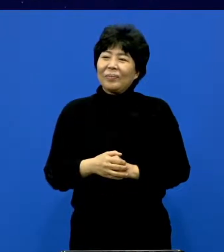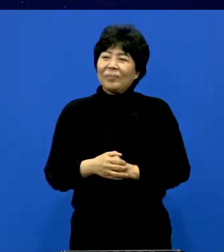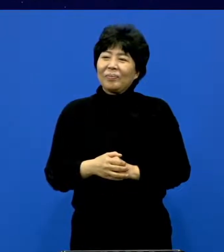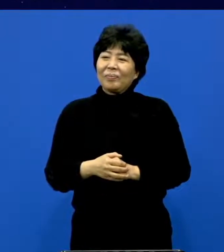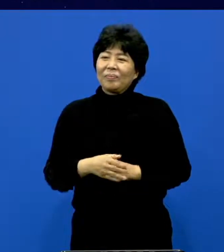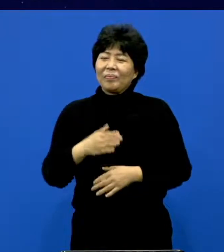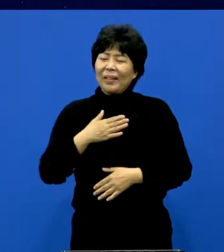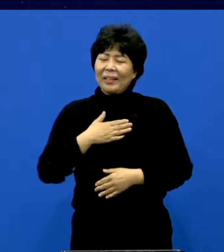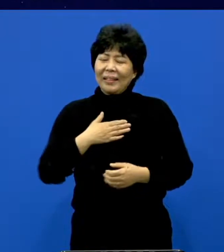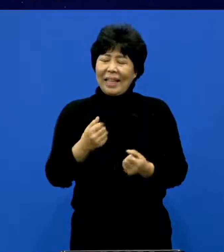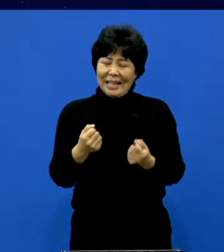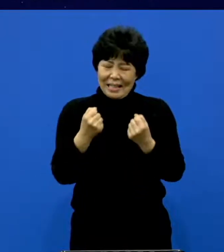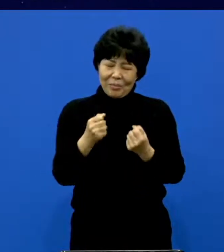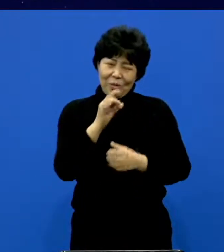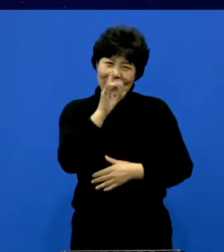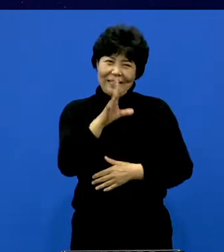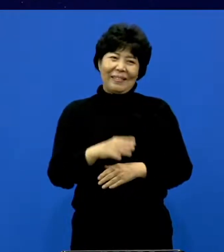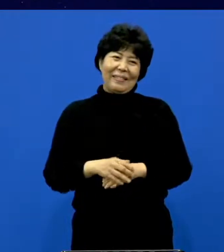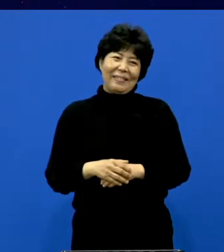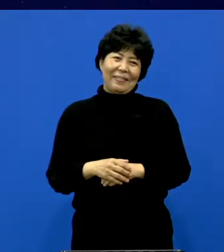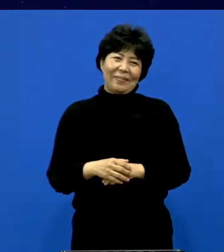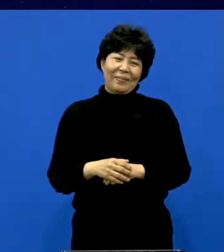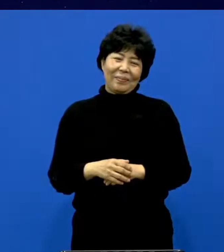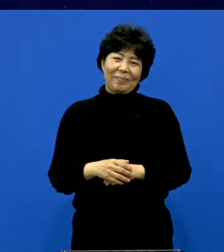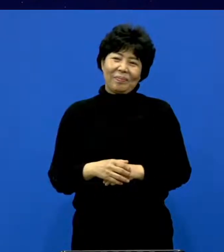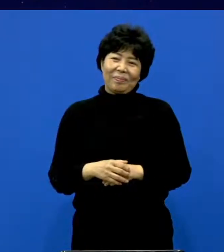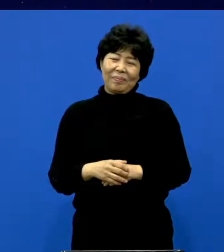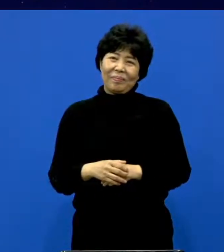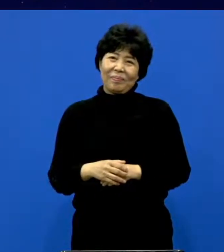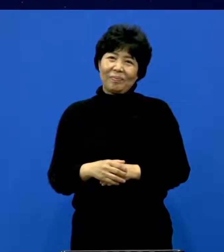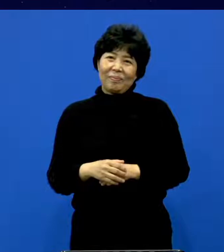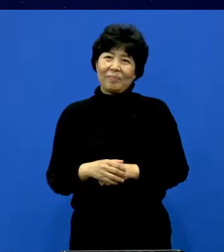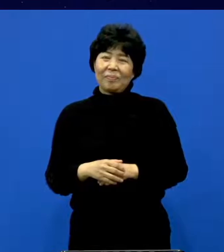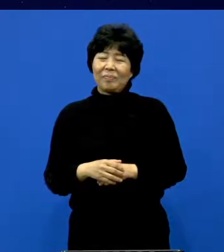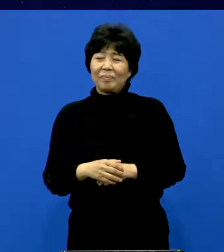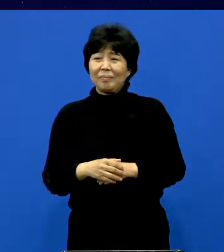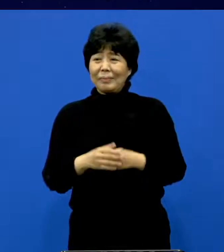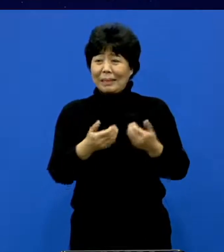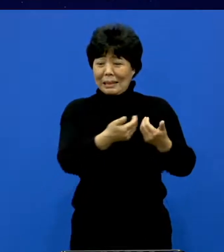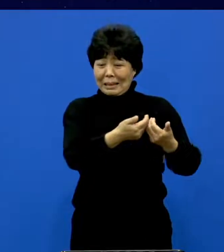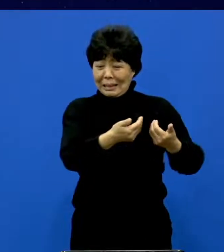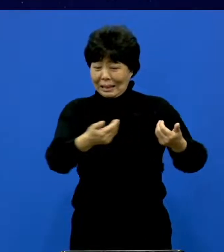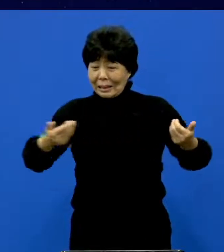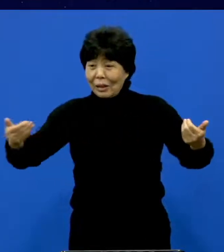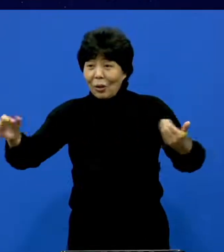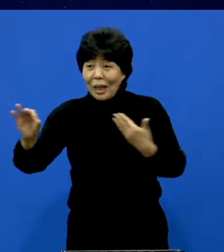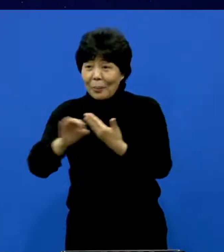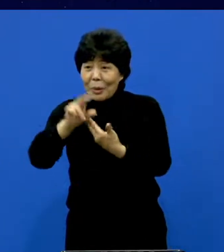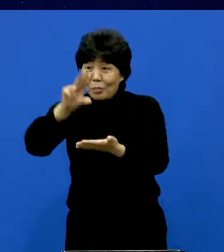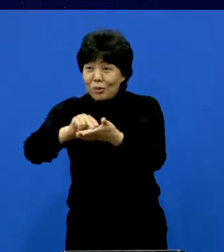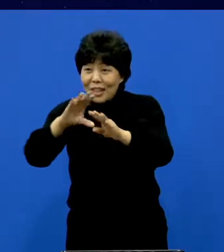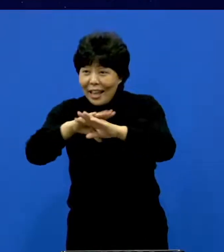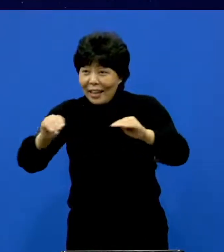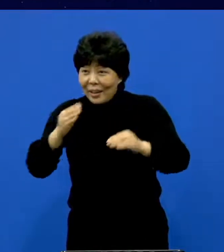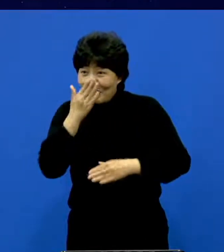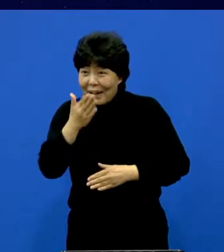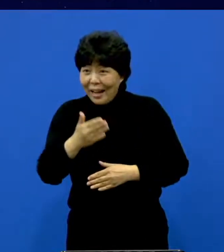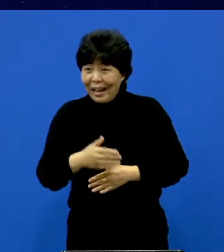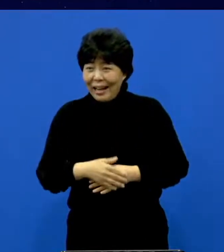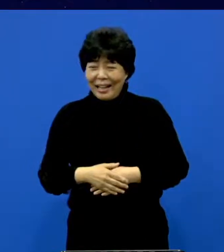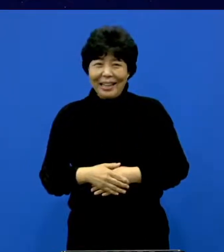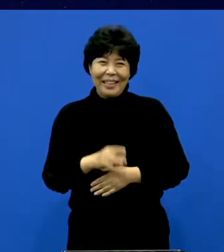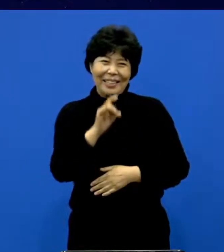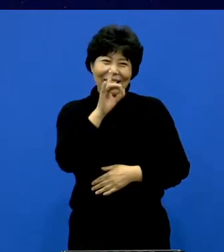내 힘으로는 안 돼요. 그걸 극복하면. 떠나면 해결이 됩니까 여러분? 사람과 실험하지